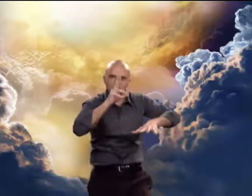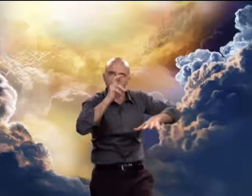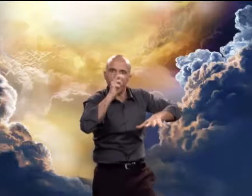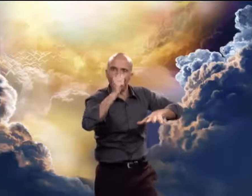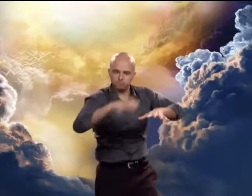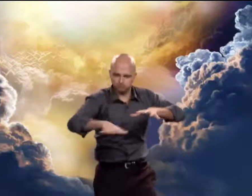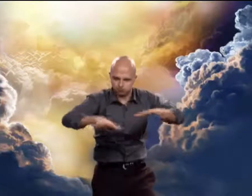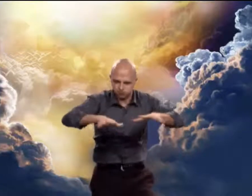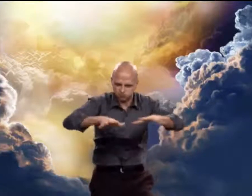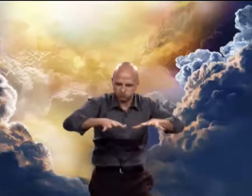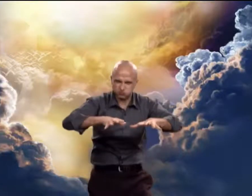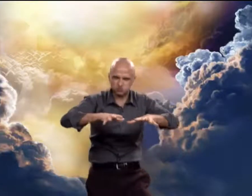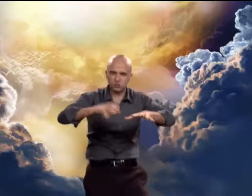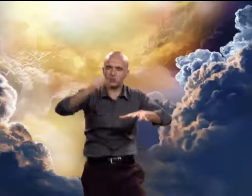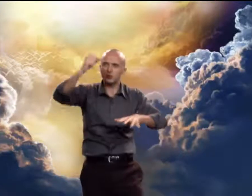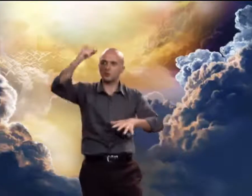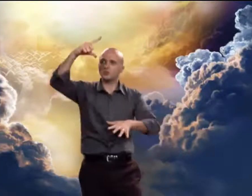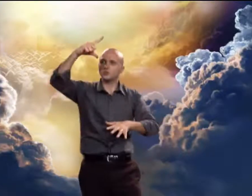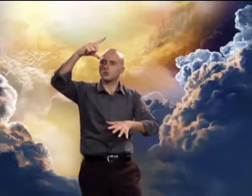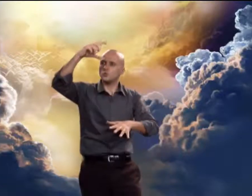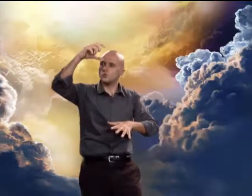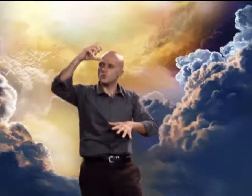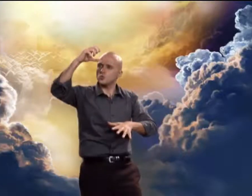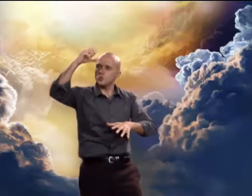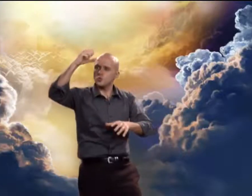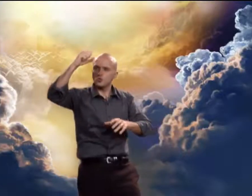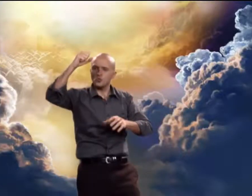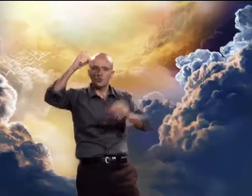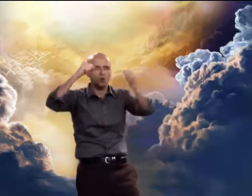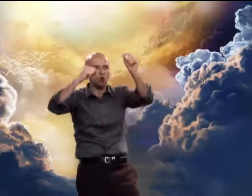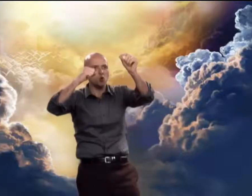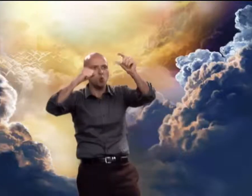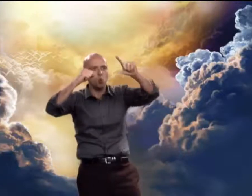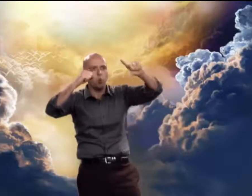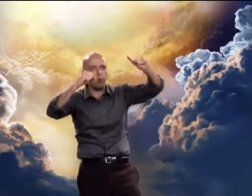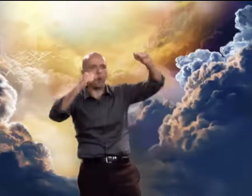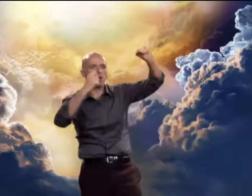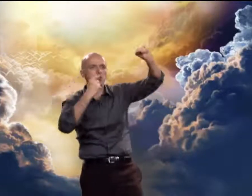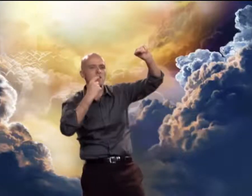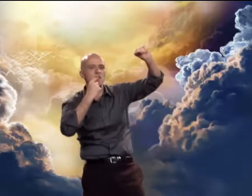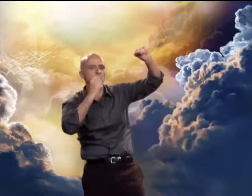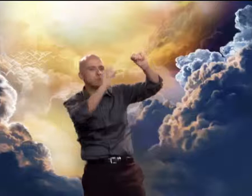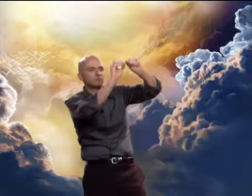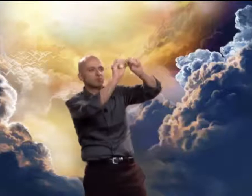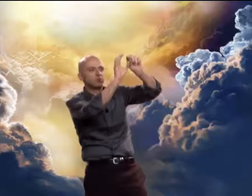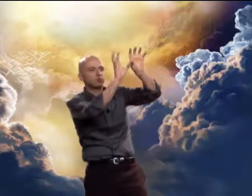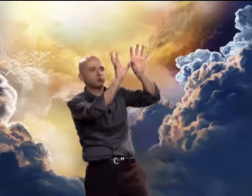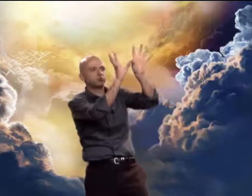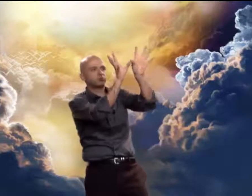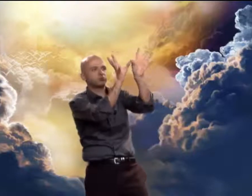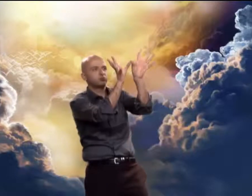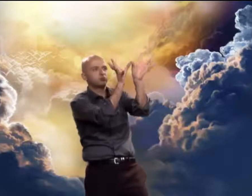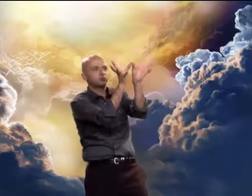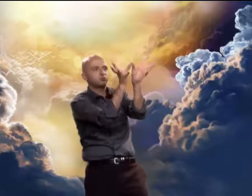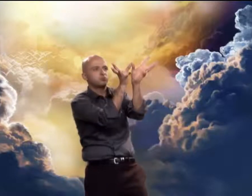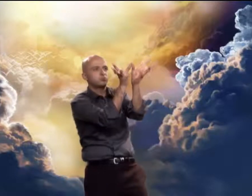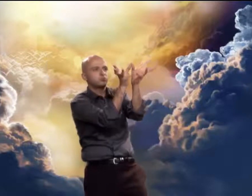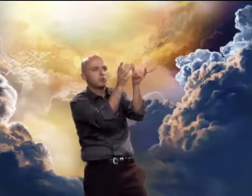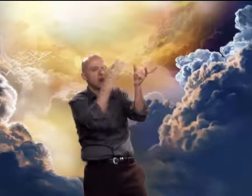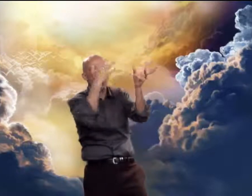nas Antilhas, na Ilha da Madeira, na Noruega, na Suécia, na Grã-Bretanha e na Irlanda, numa extensão de mais de